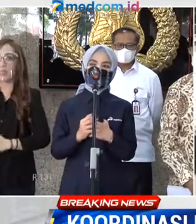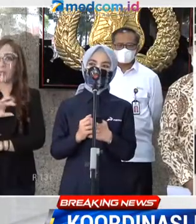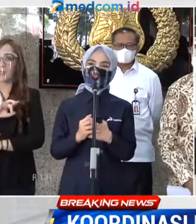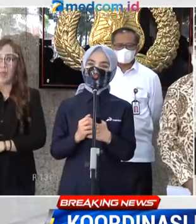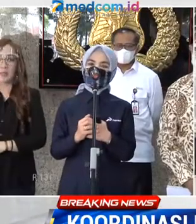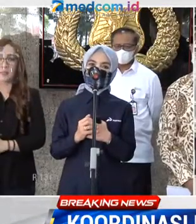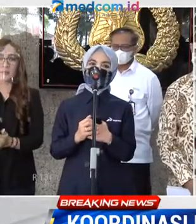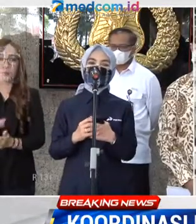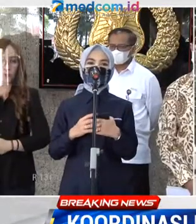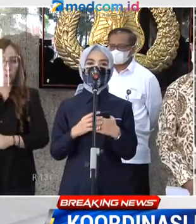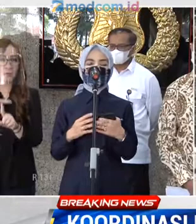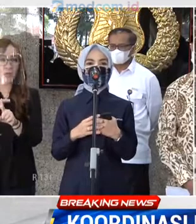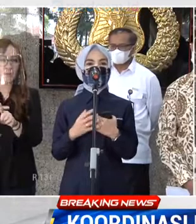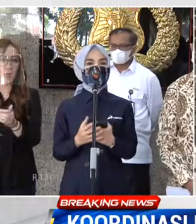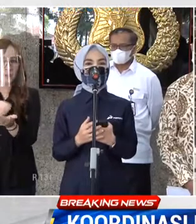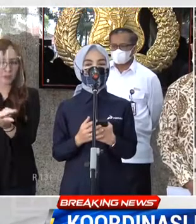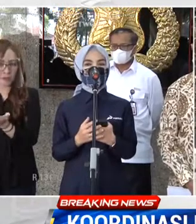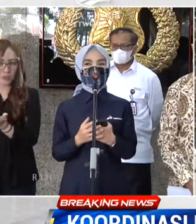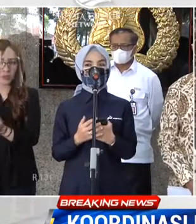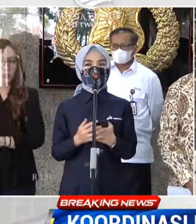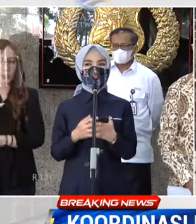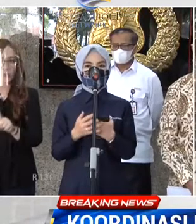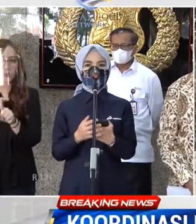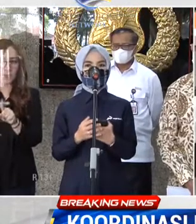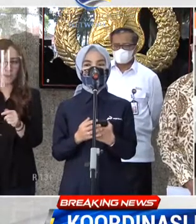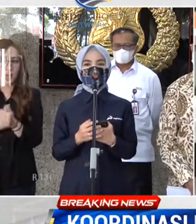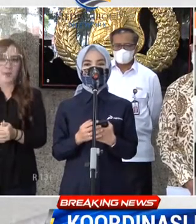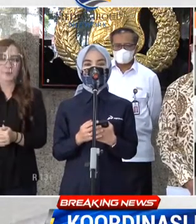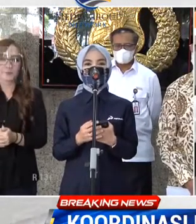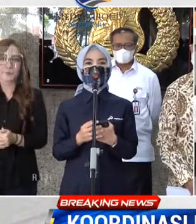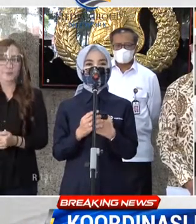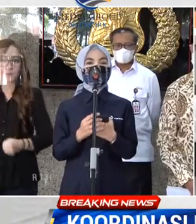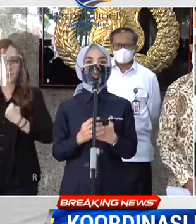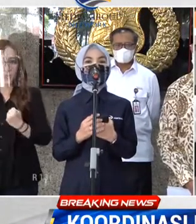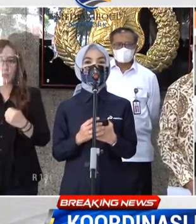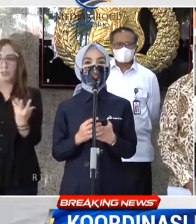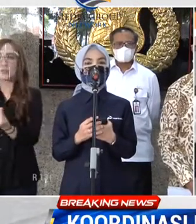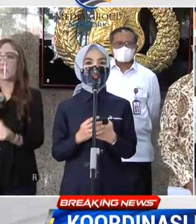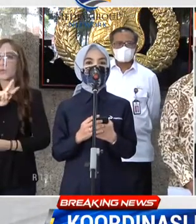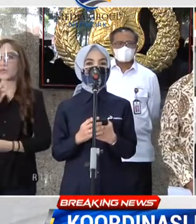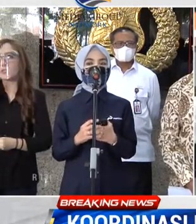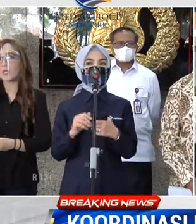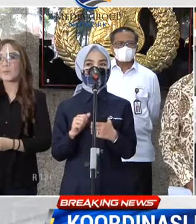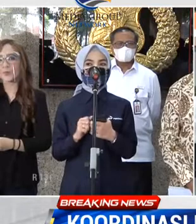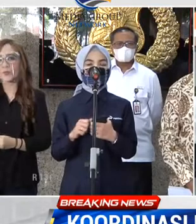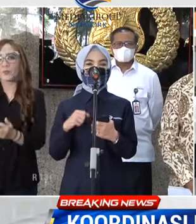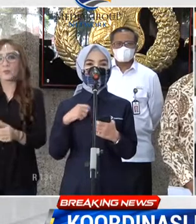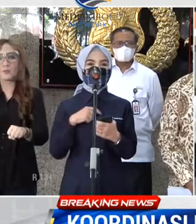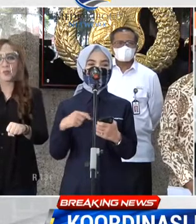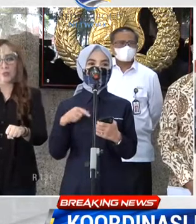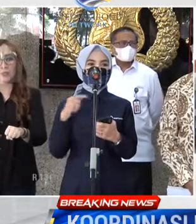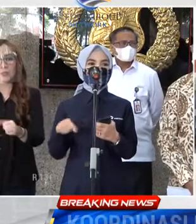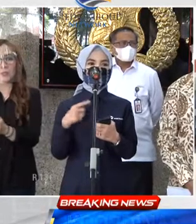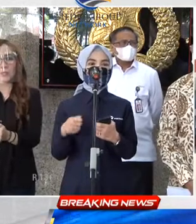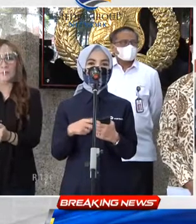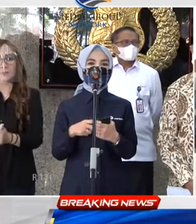untuk menambah distribusi, kami juga menambah infrastruktur dan armada, ada 230 unit motor yang